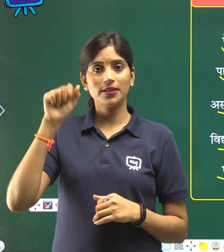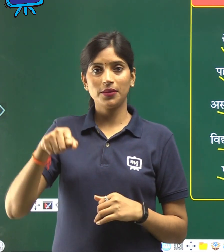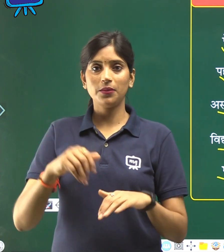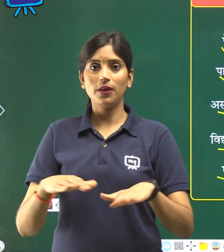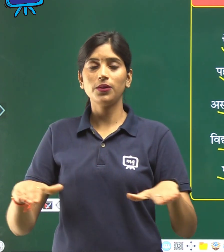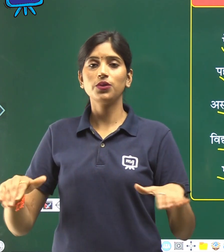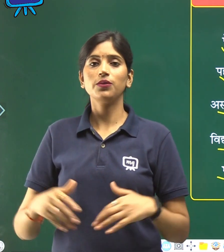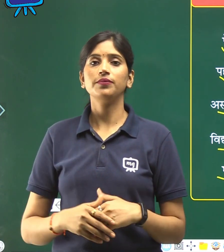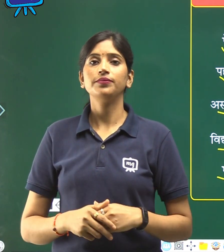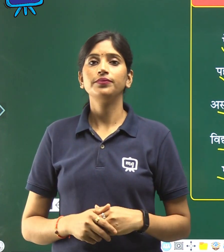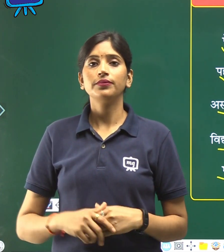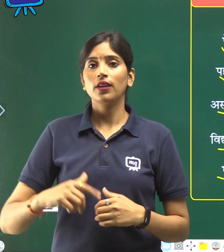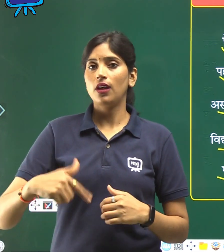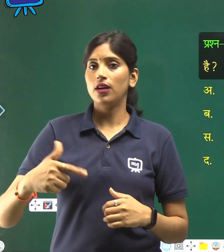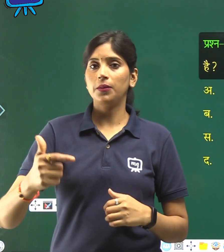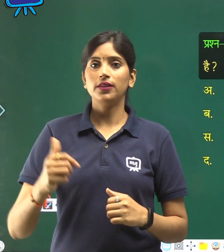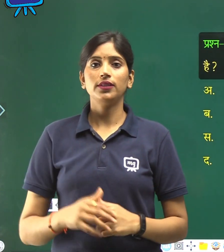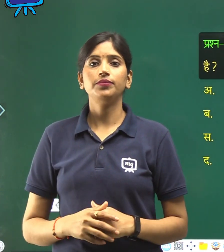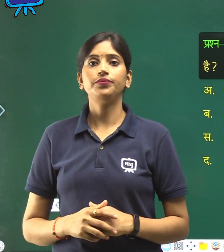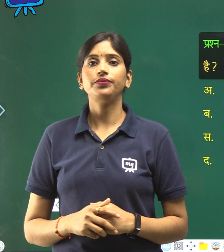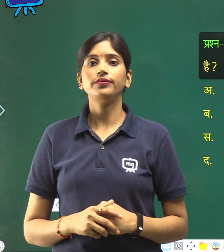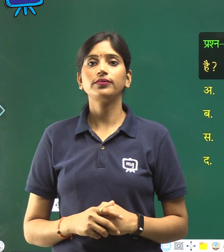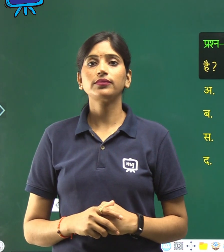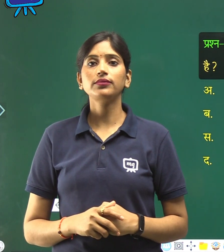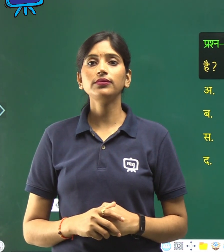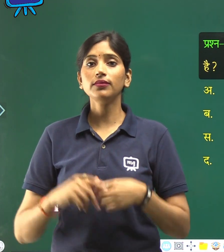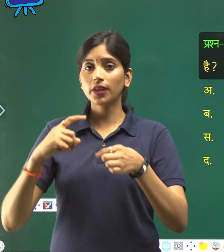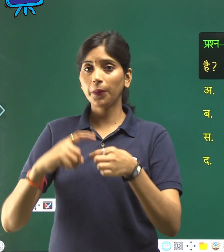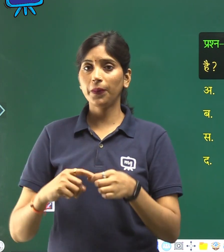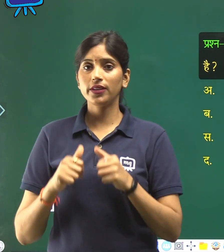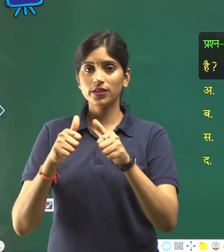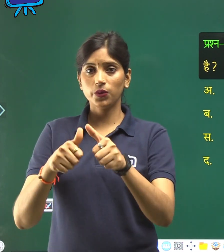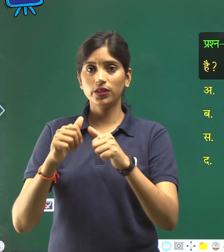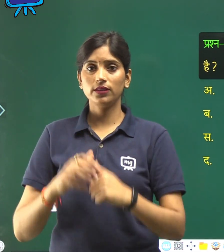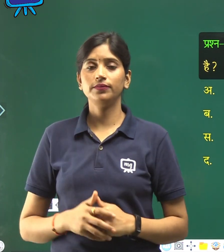बच्चों? आगे बढ़ते हैं प्रश्नोत्तर।